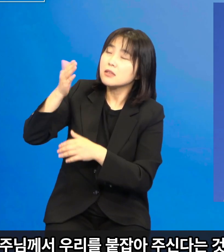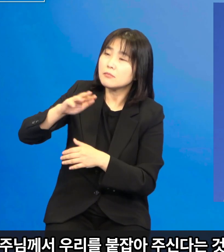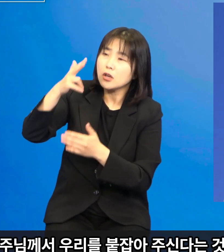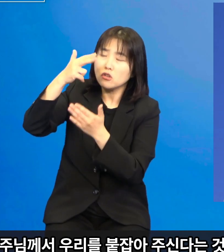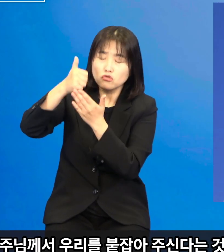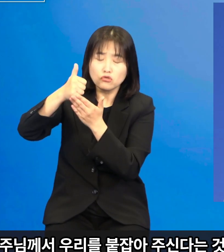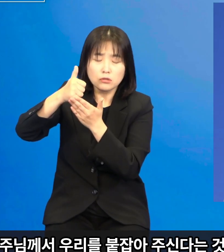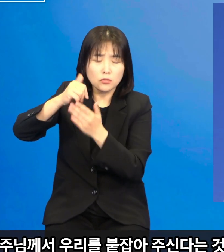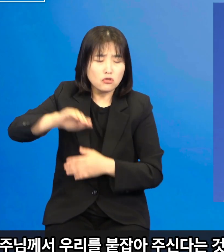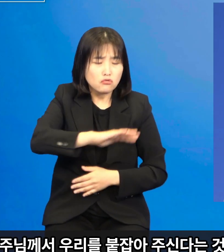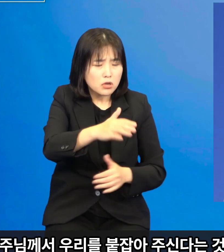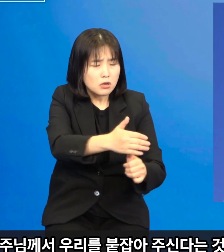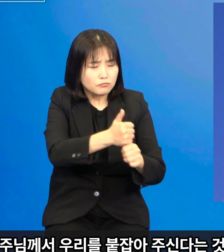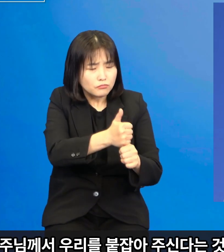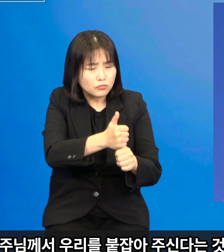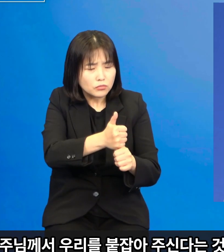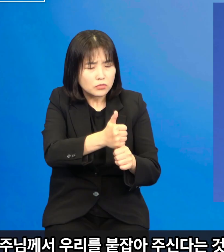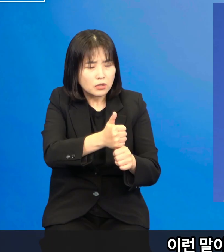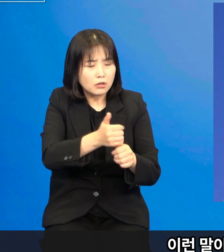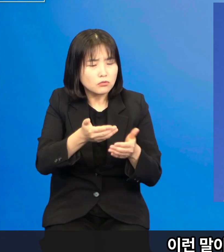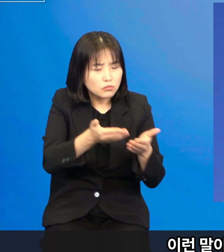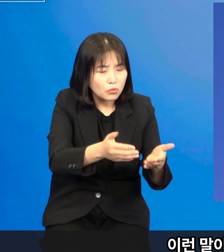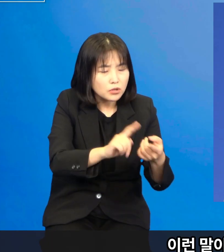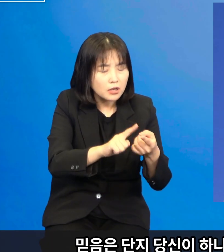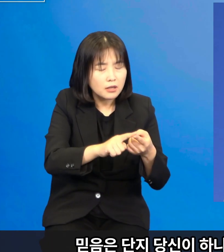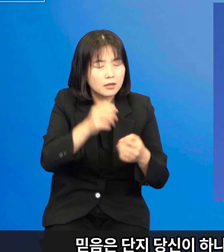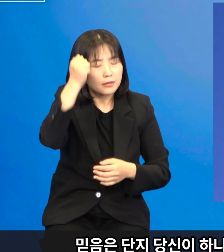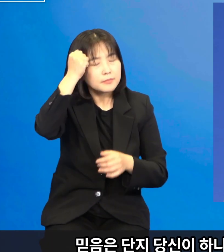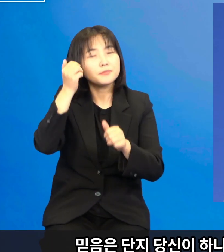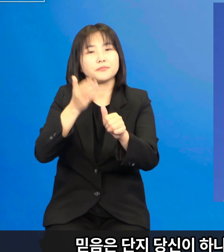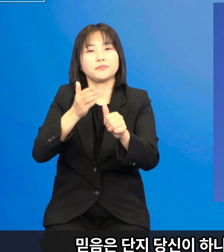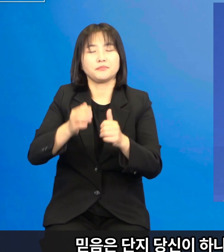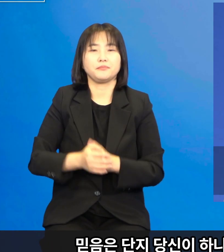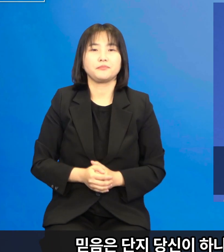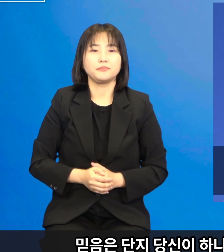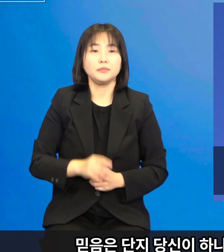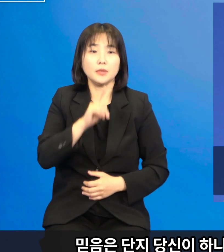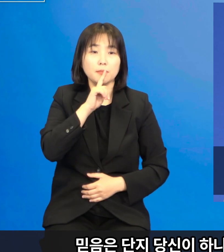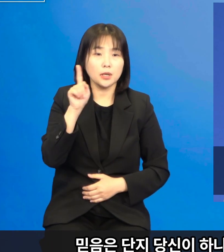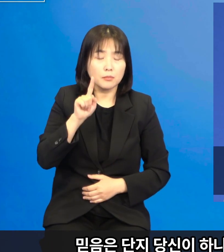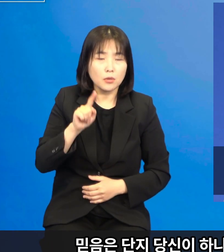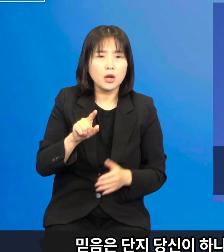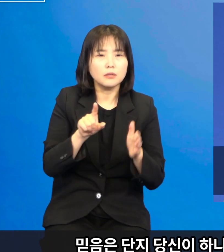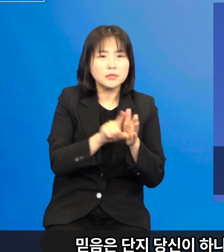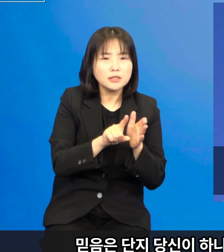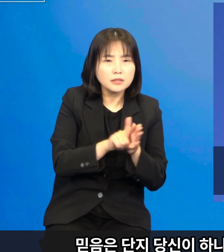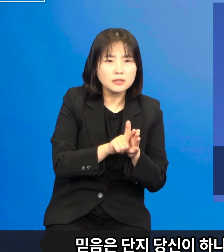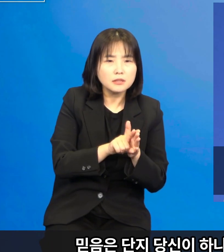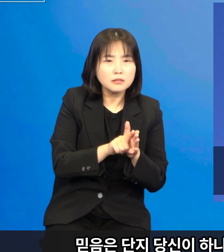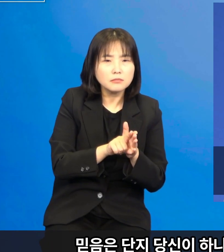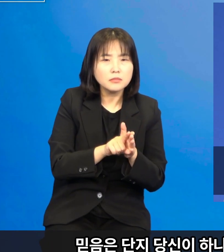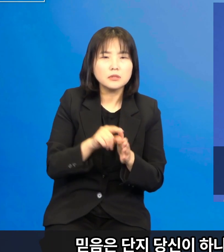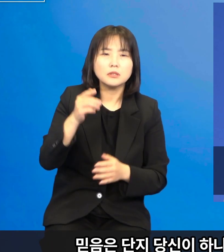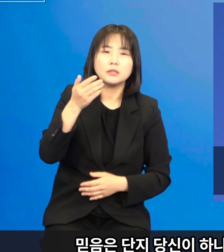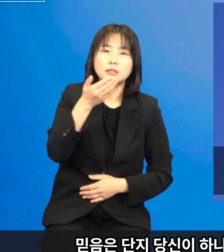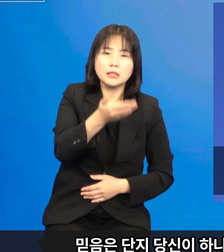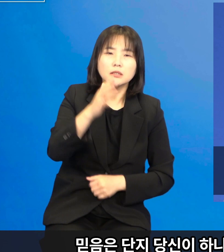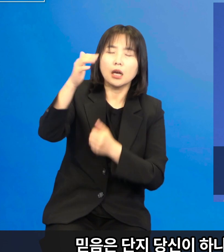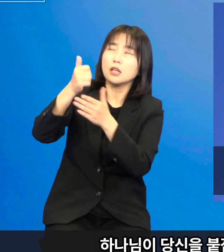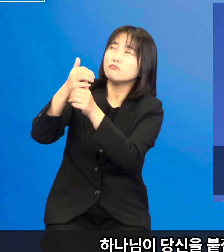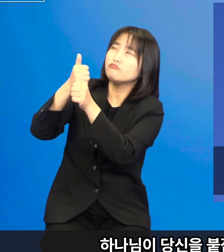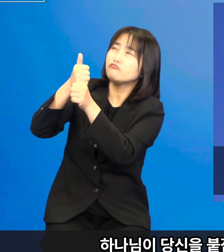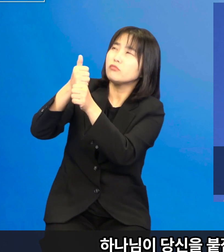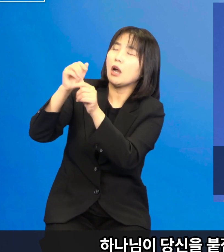주신다는 것, 여러분 잊으시면 안 된다는 거예요. 이런 말이 있습니다. 믿음은 단지 당신이 하나님을 붙잡는 것이